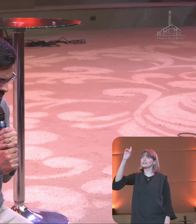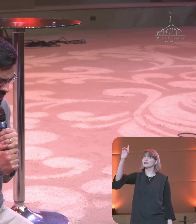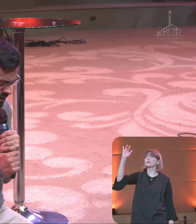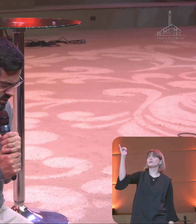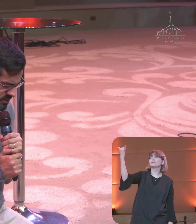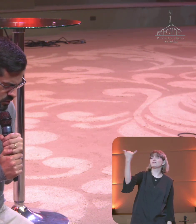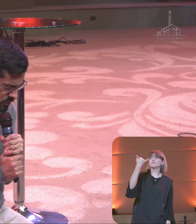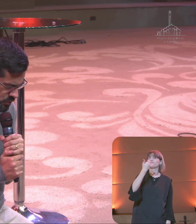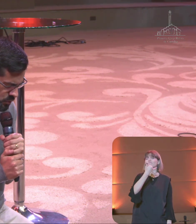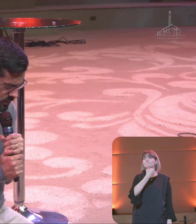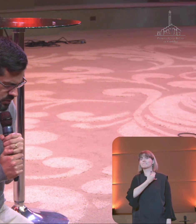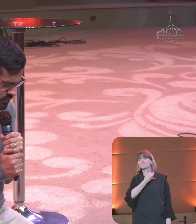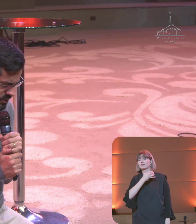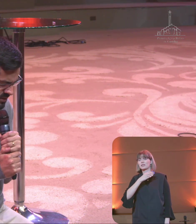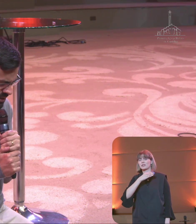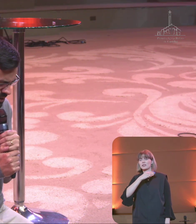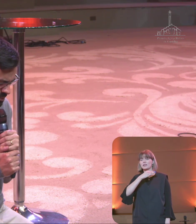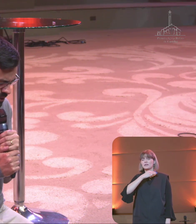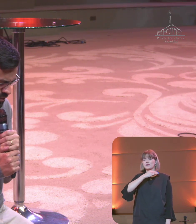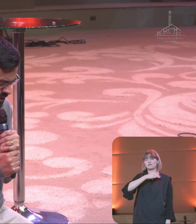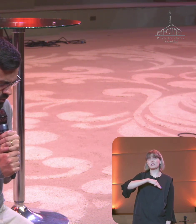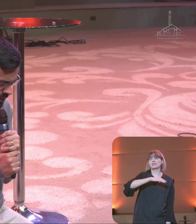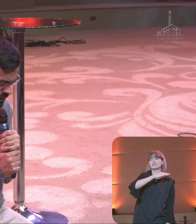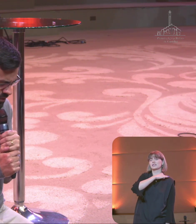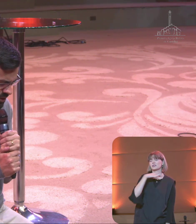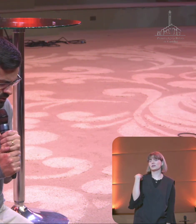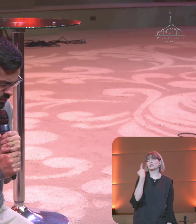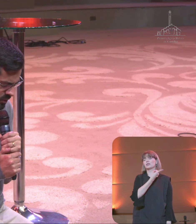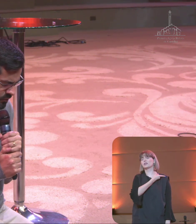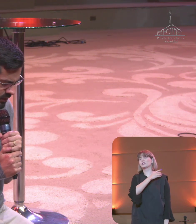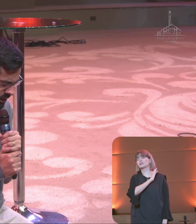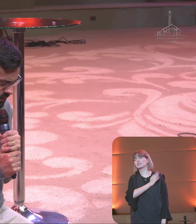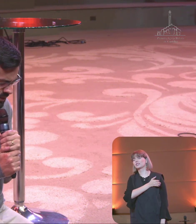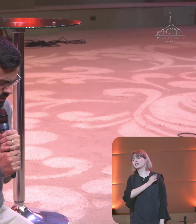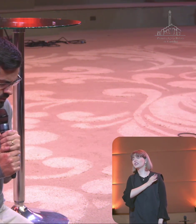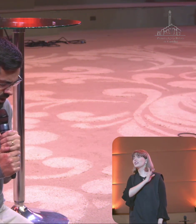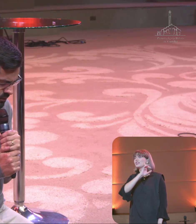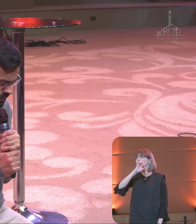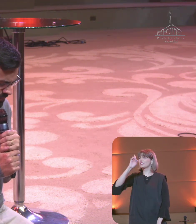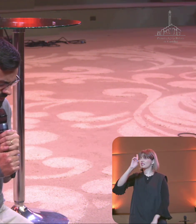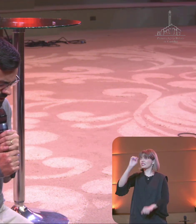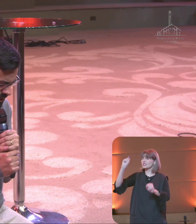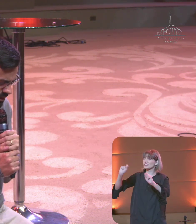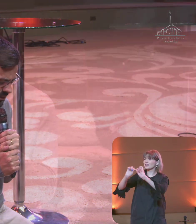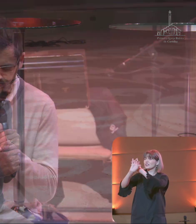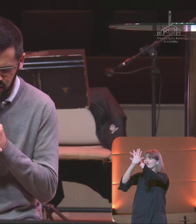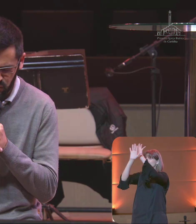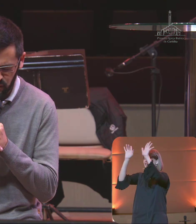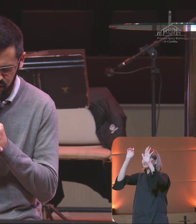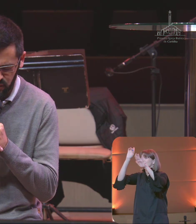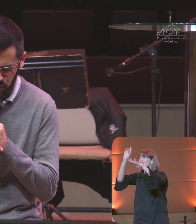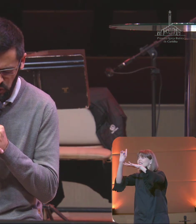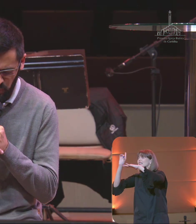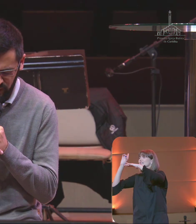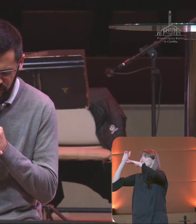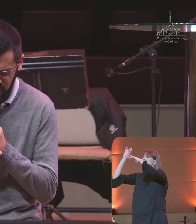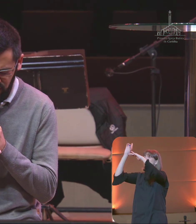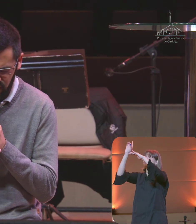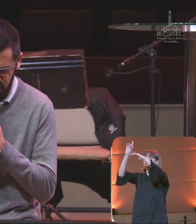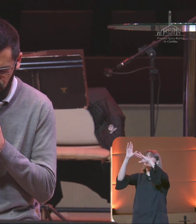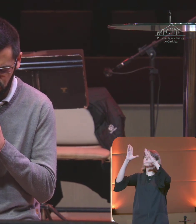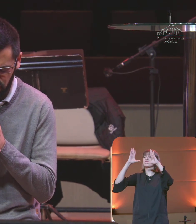noite, ministra aos nossos corações, para que o Senhor, ó Deus, seja glorificado, exaltado e engrandecido nesta noite,